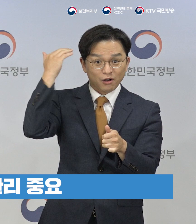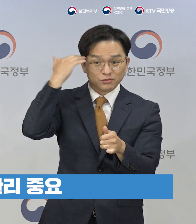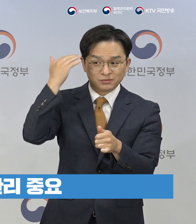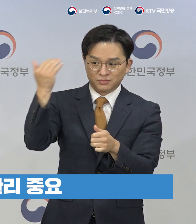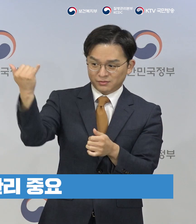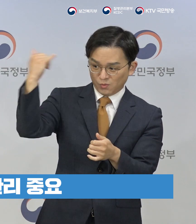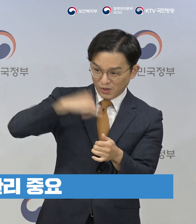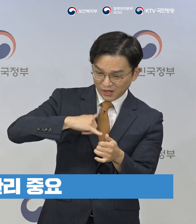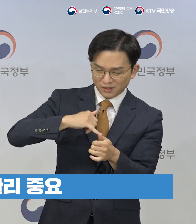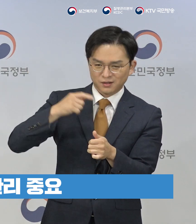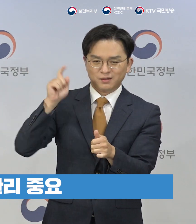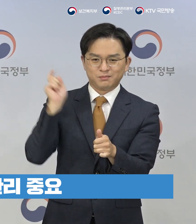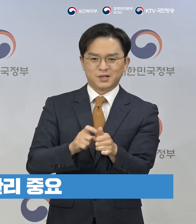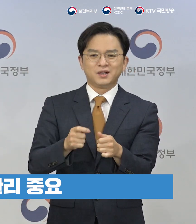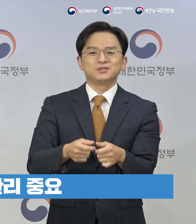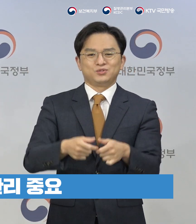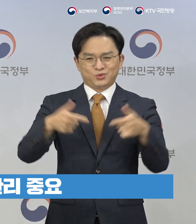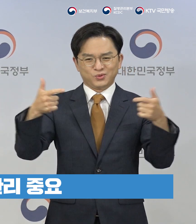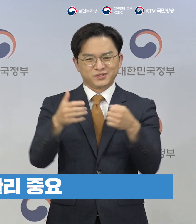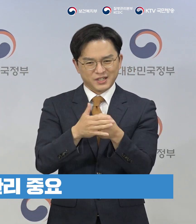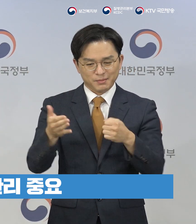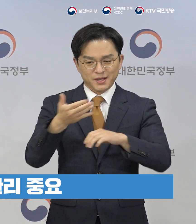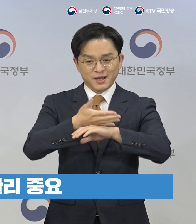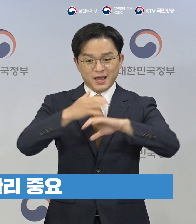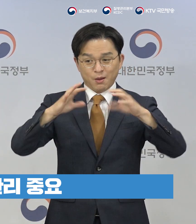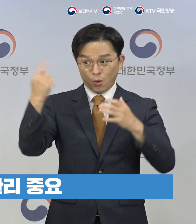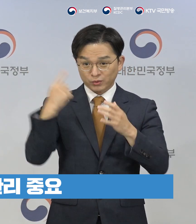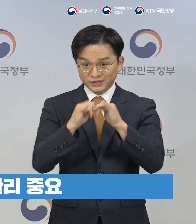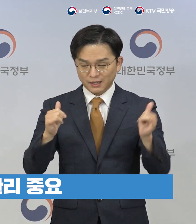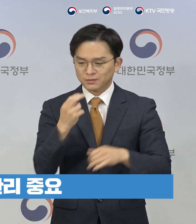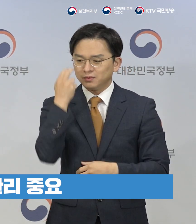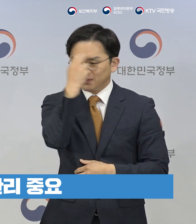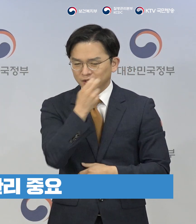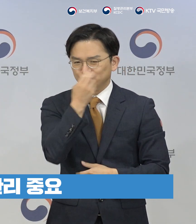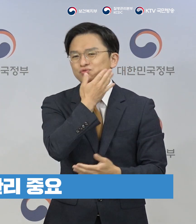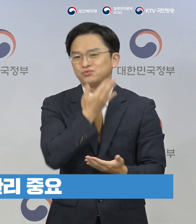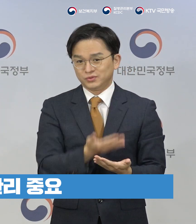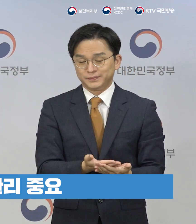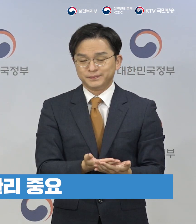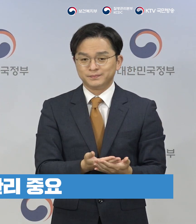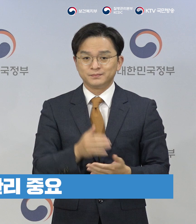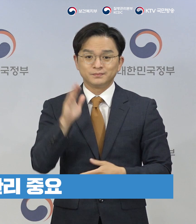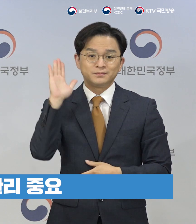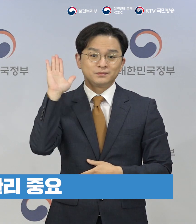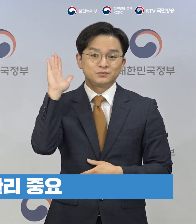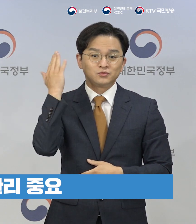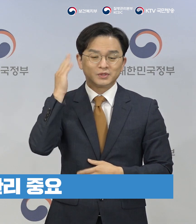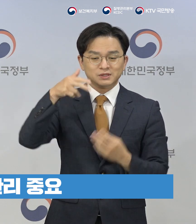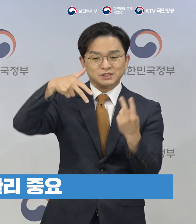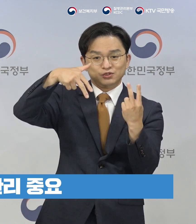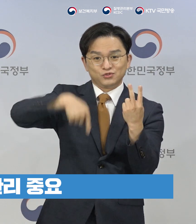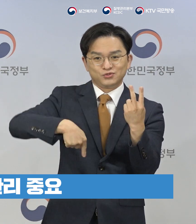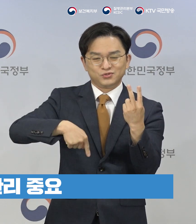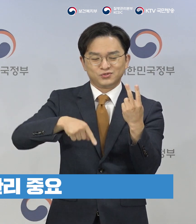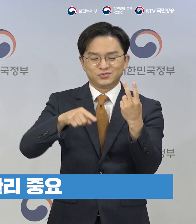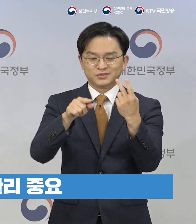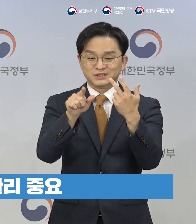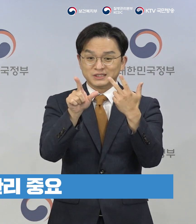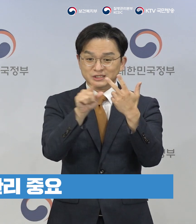앞으로도 증가가 불가피할 것이기에 해외 환자의 적절한 관리가 중요한 과제로 대두되고